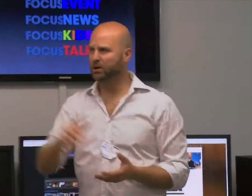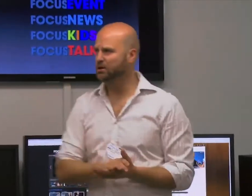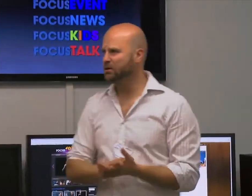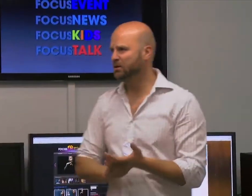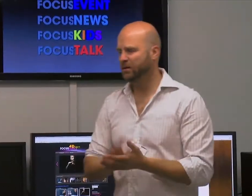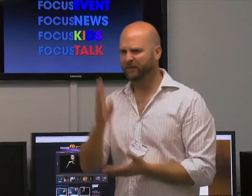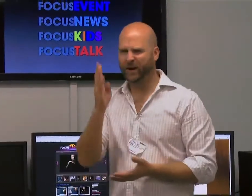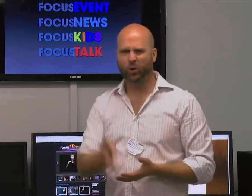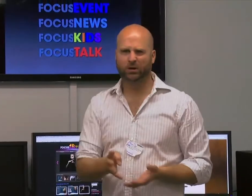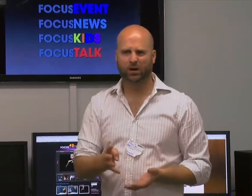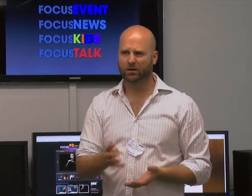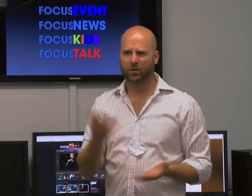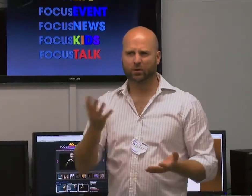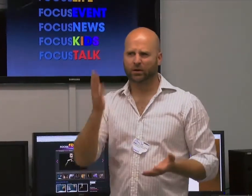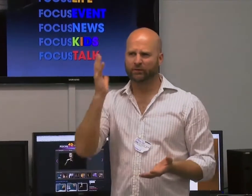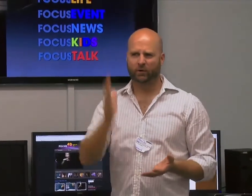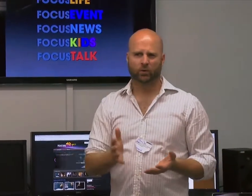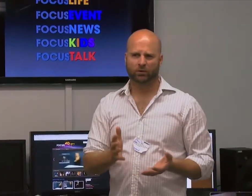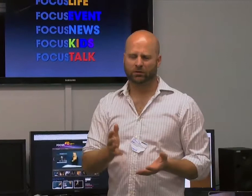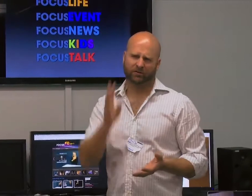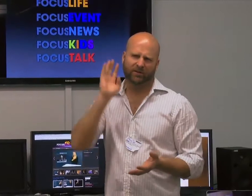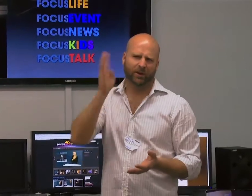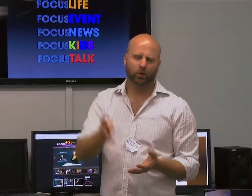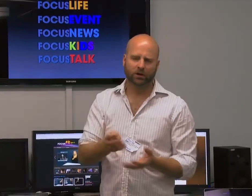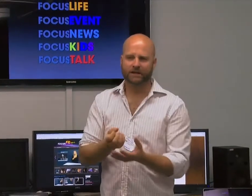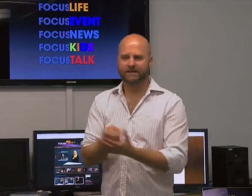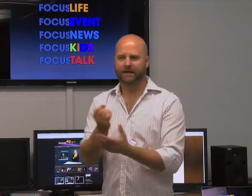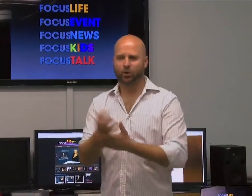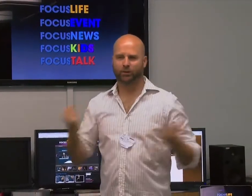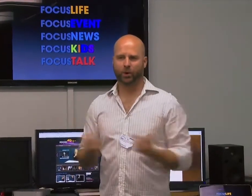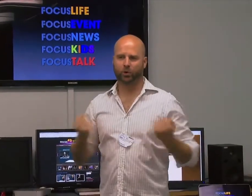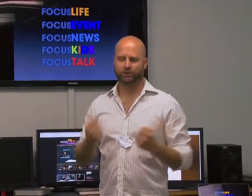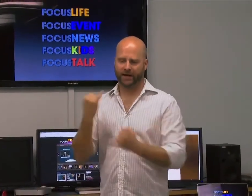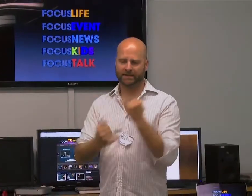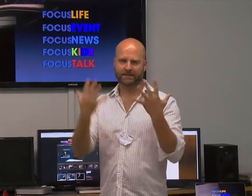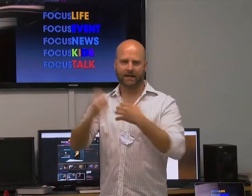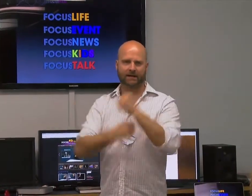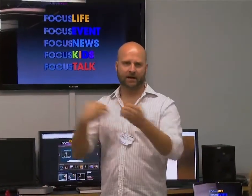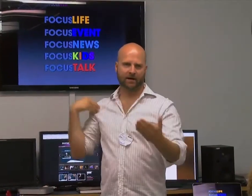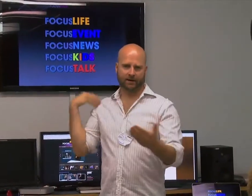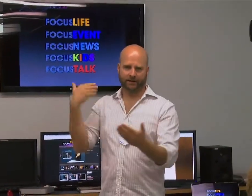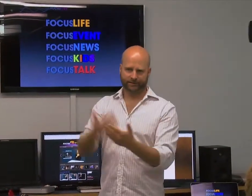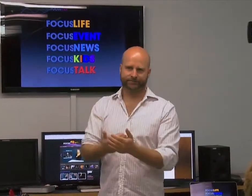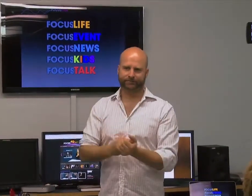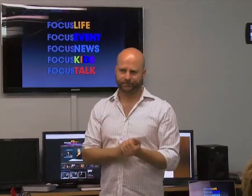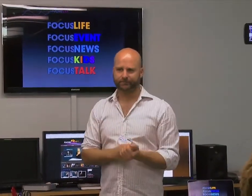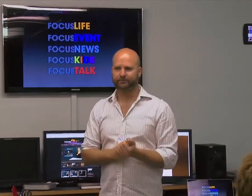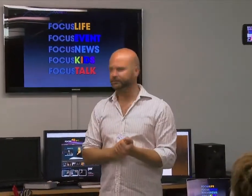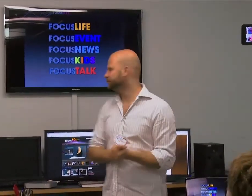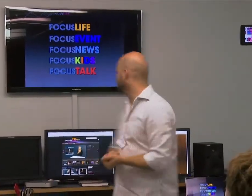Ungefähr bis jetzt, wie viel haben wir? 400 oder 500 Sendungen produziert. Bis in diesem